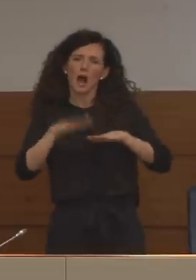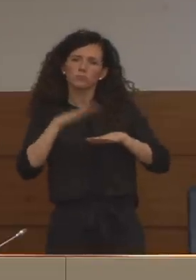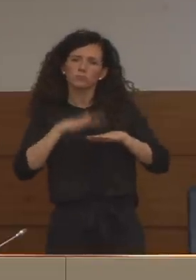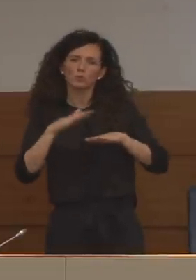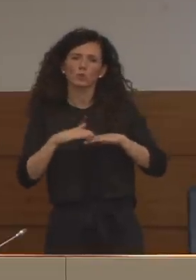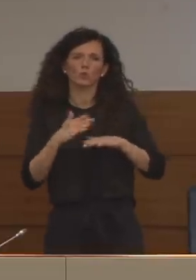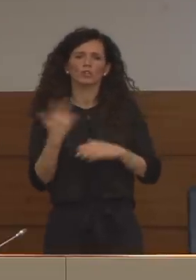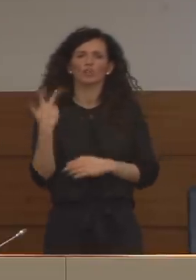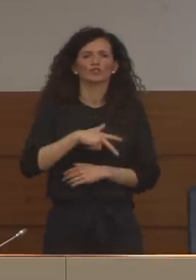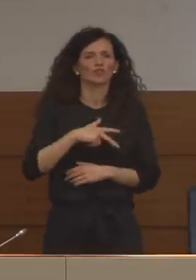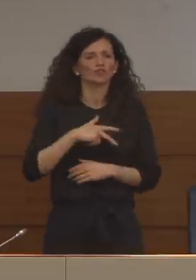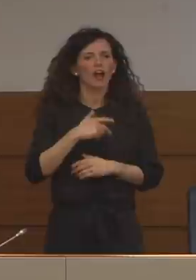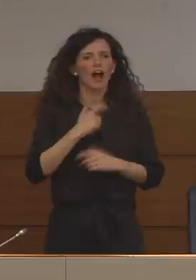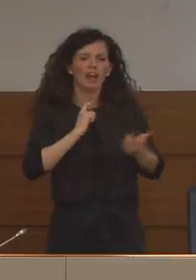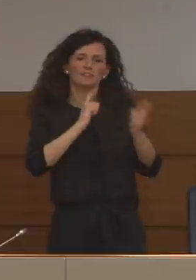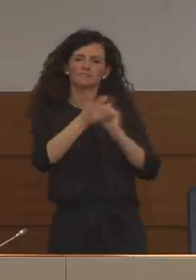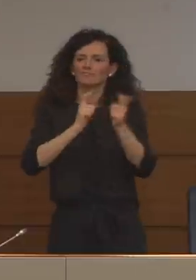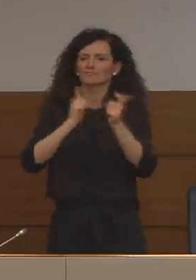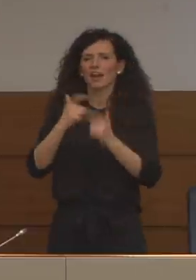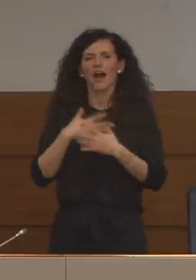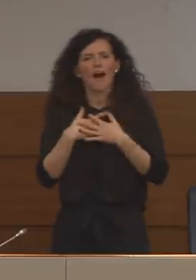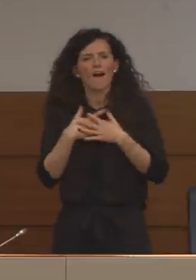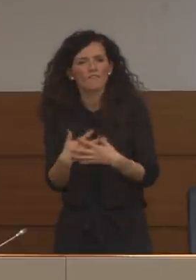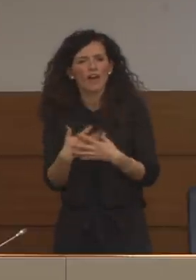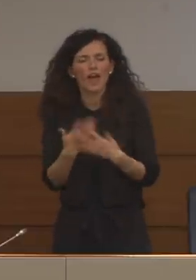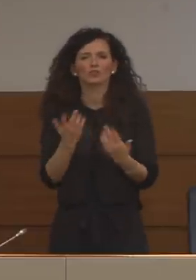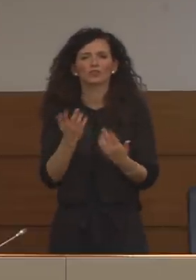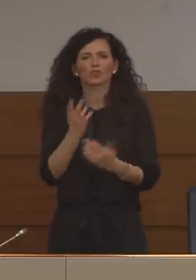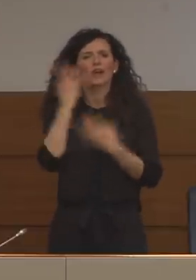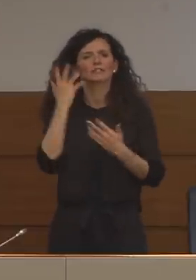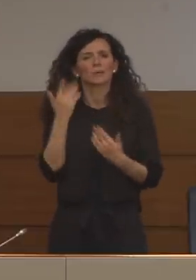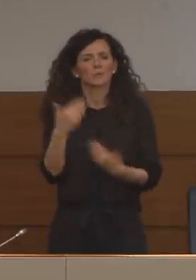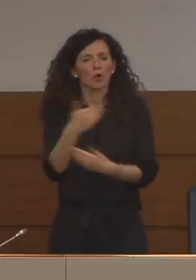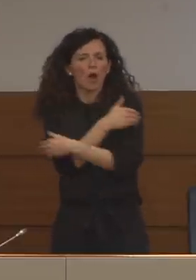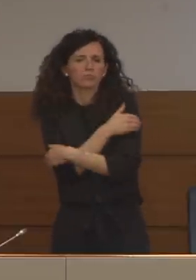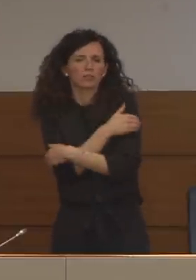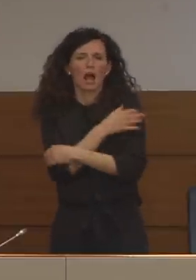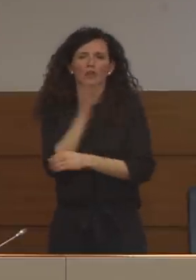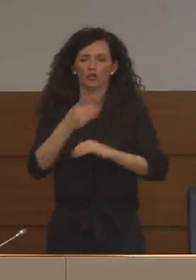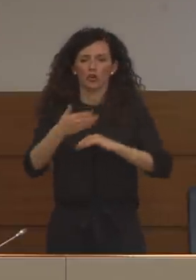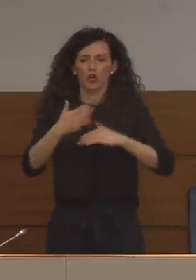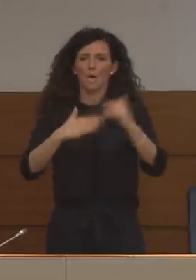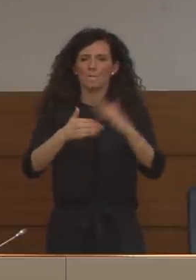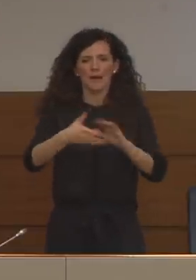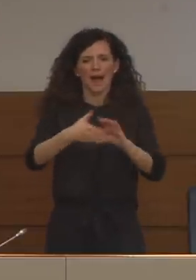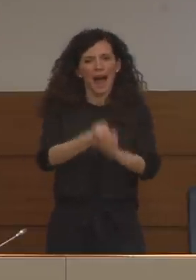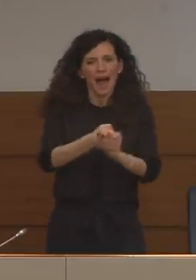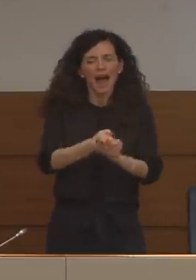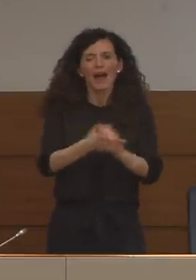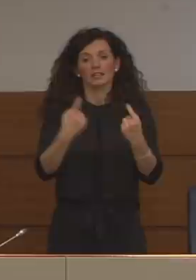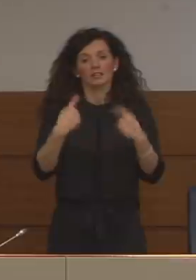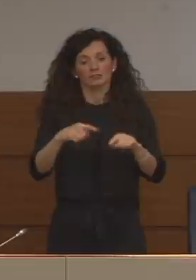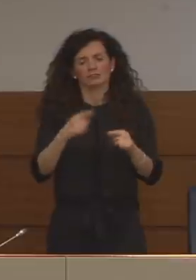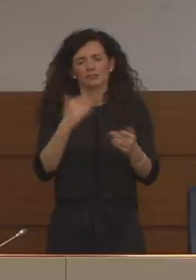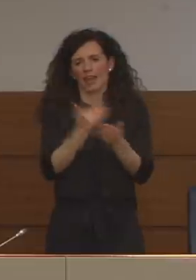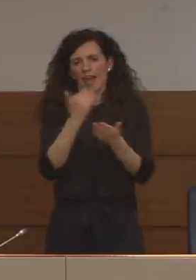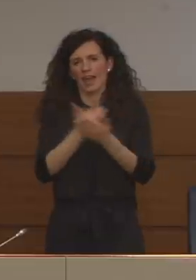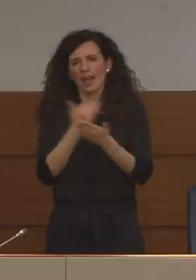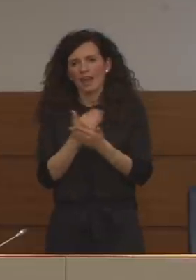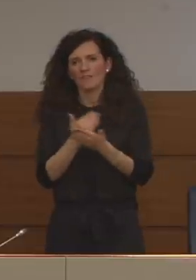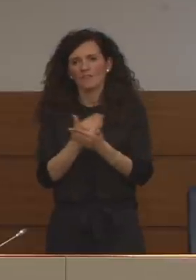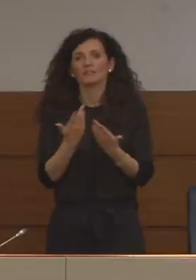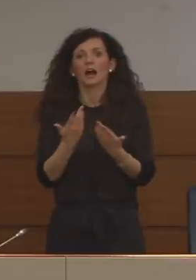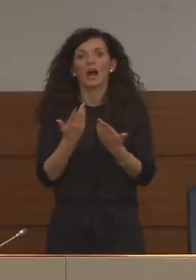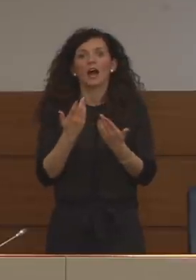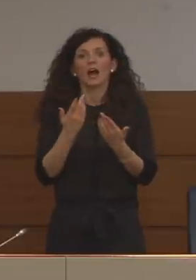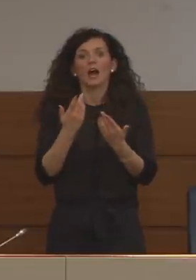sociali o addirittura affettive come li abbraccio le strette di mano esattamente per andare